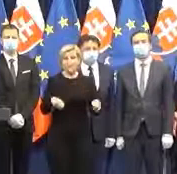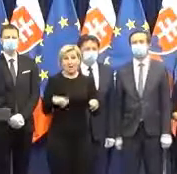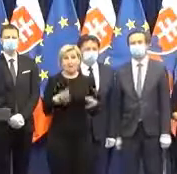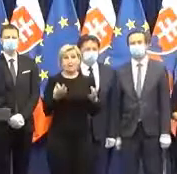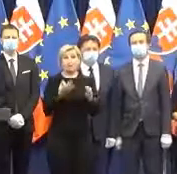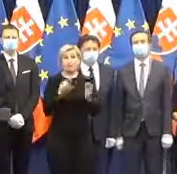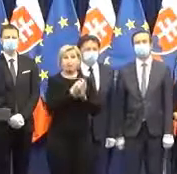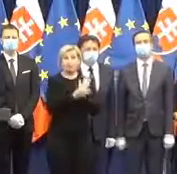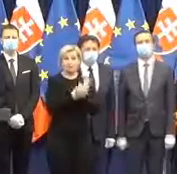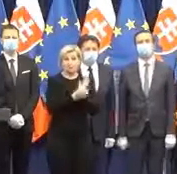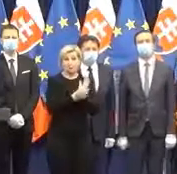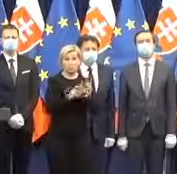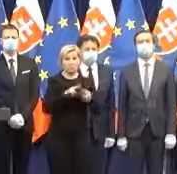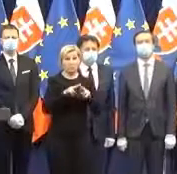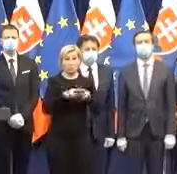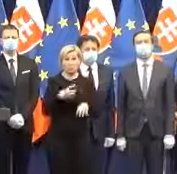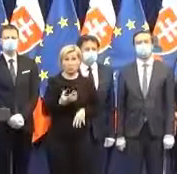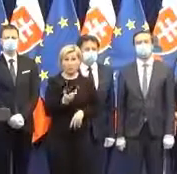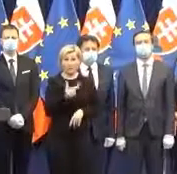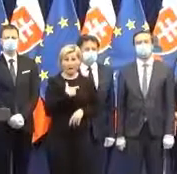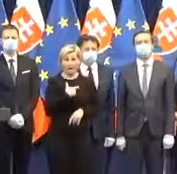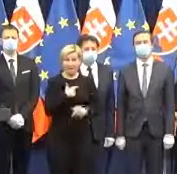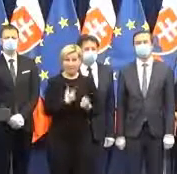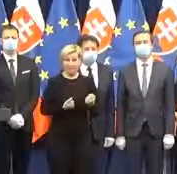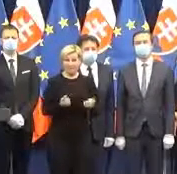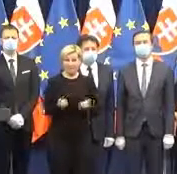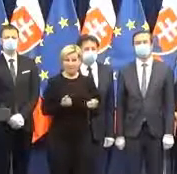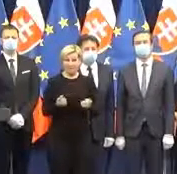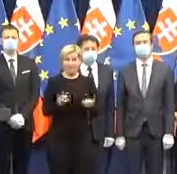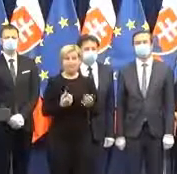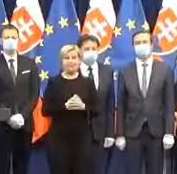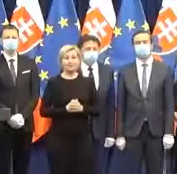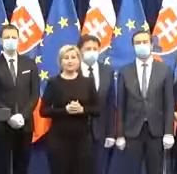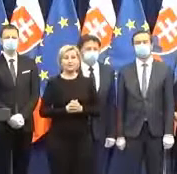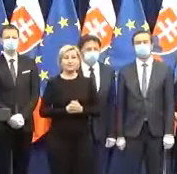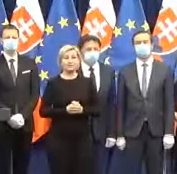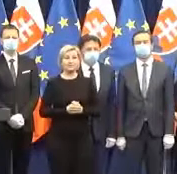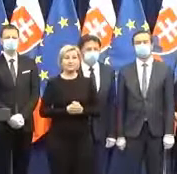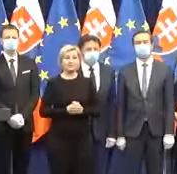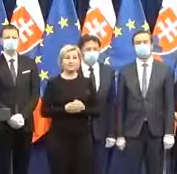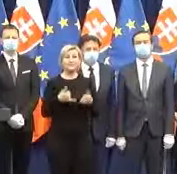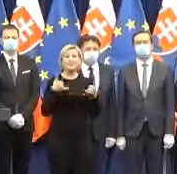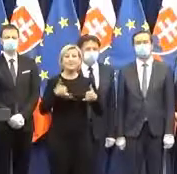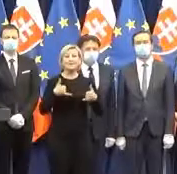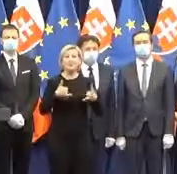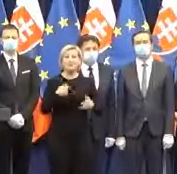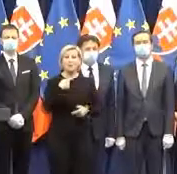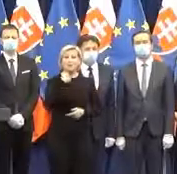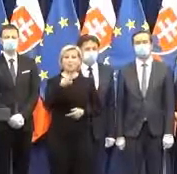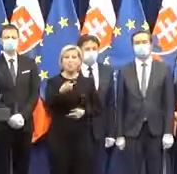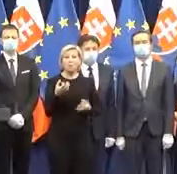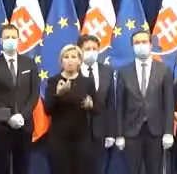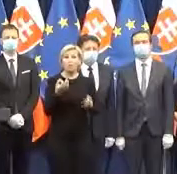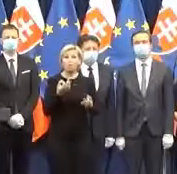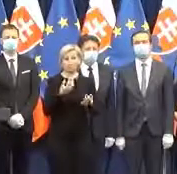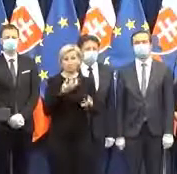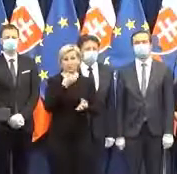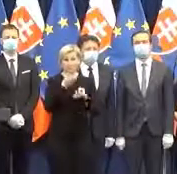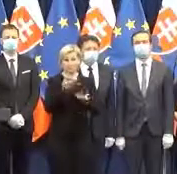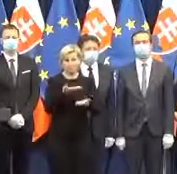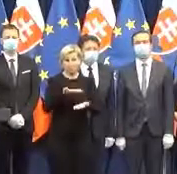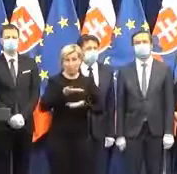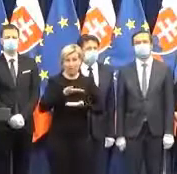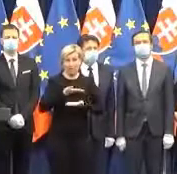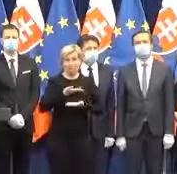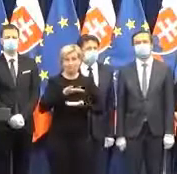situáciu nebudeme schopní zvládať. Dnes iba, keď poviem z toho, čo sme sa dozvedeli, tak to, čo sa šuškalo, tak je